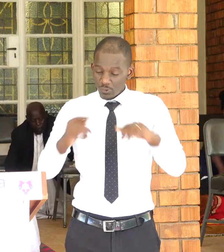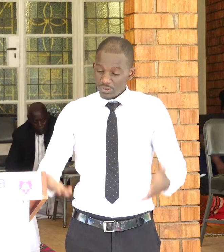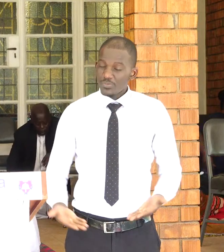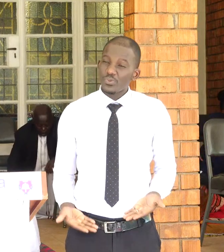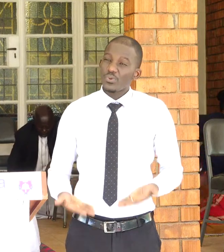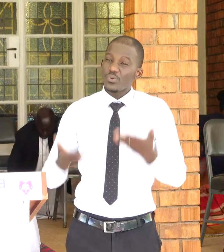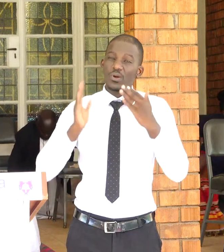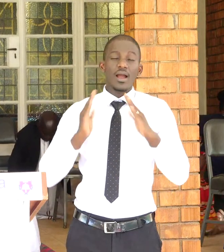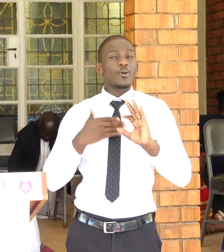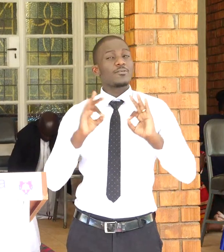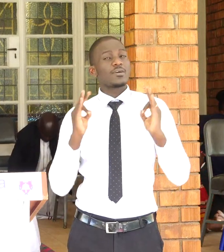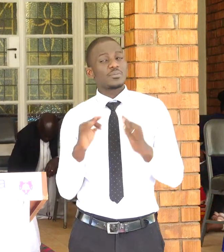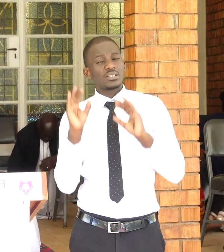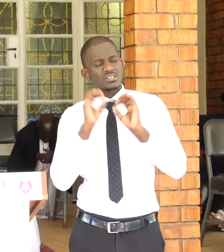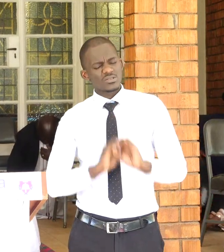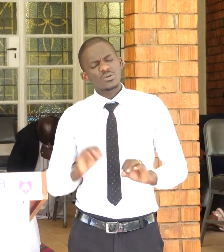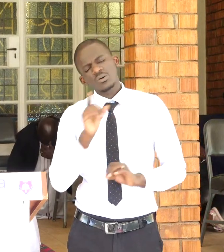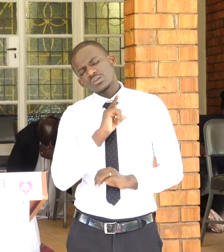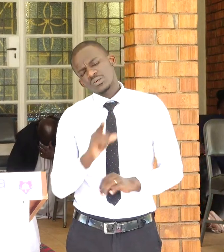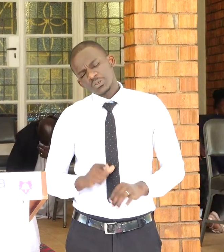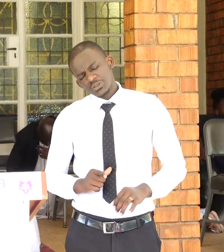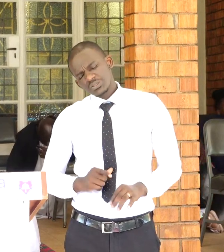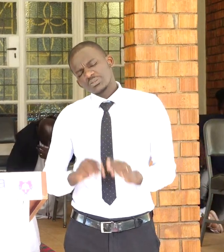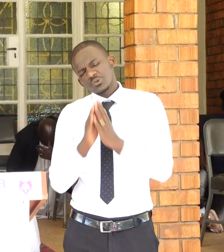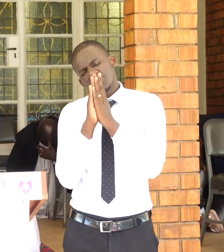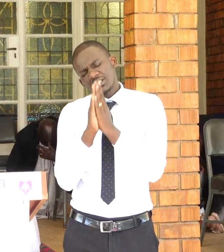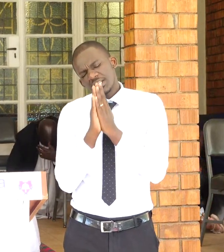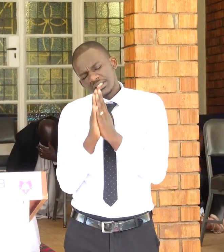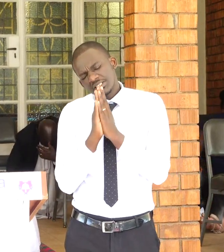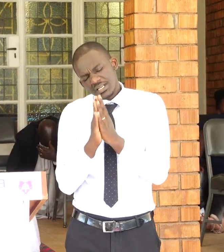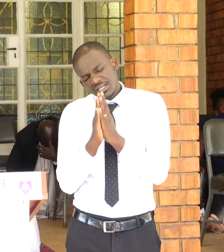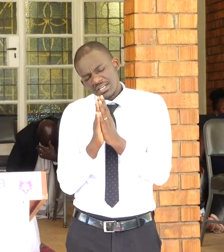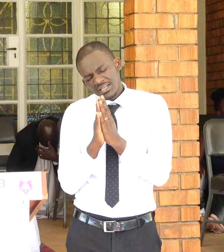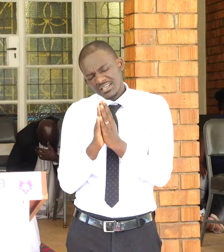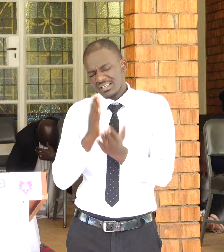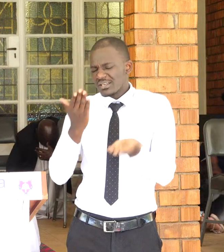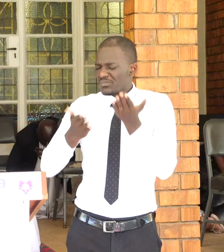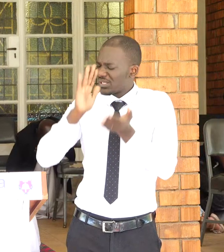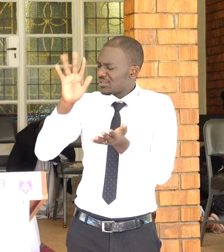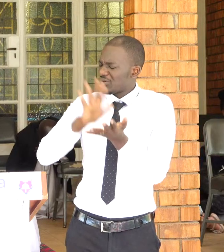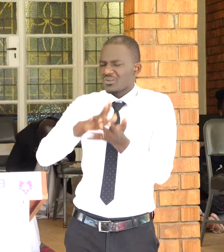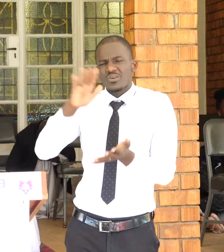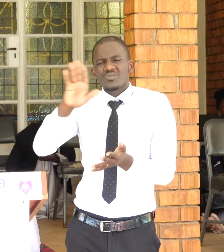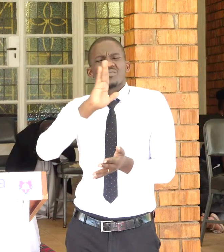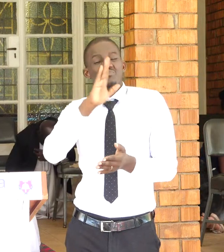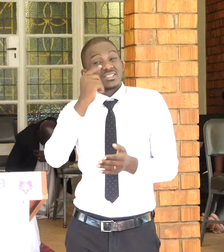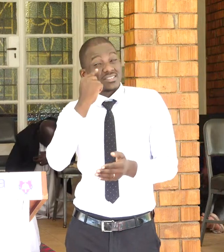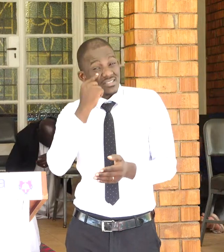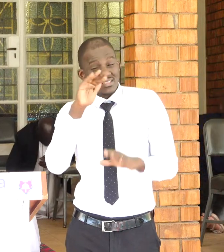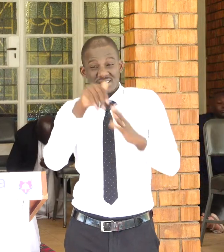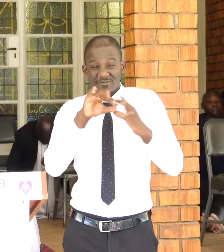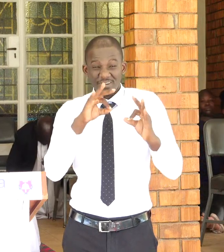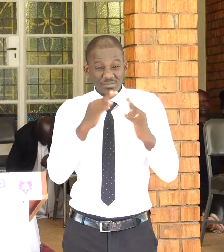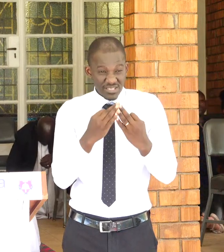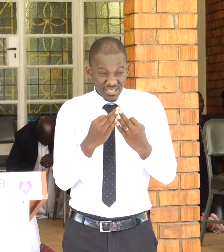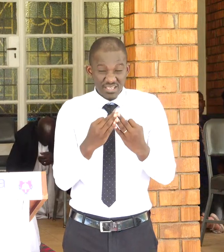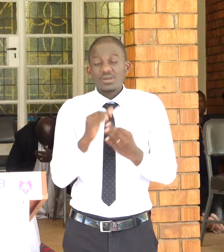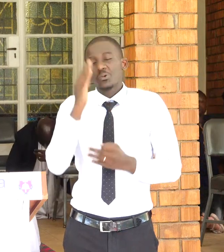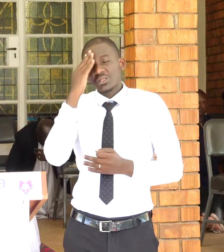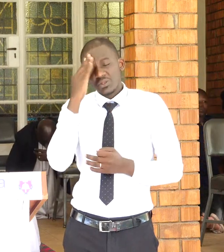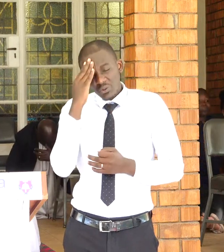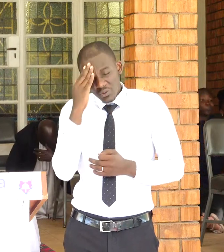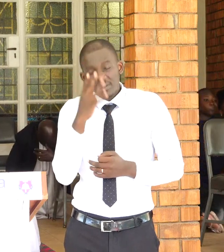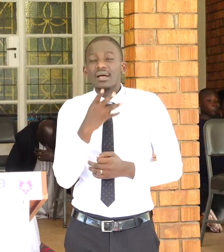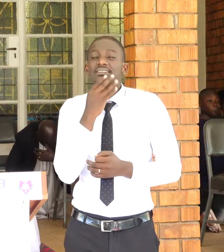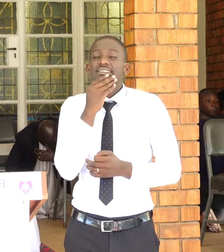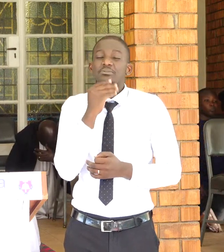zaffe ayi mukama tukwegayirira ekitiibwa kyo kirabisibwe maka tumanyi nti abasajja bataddemu ssente okulaba